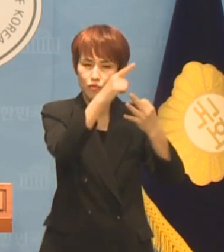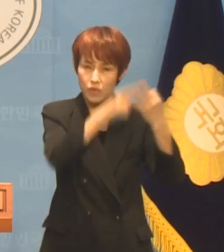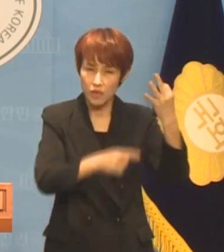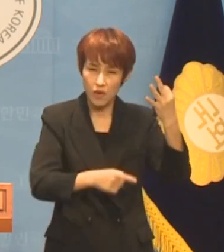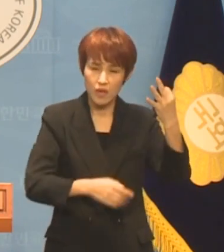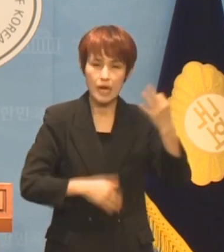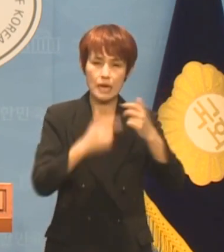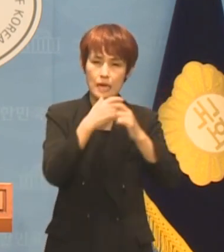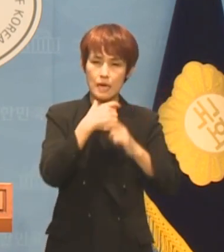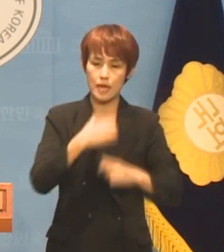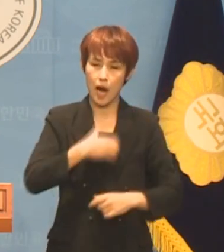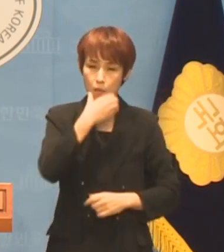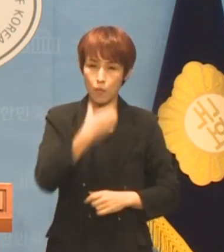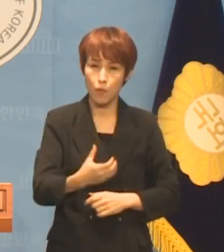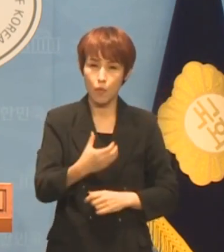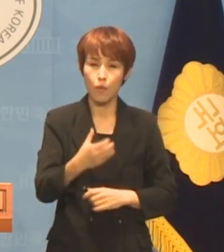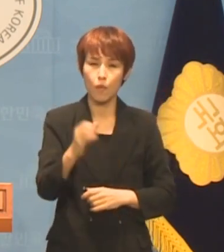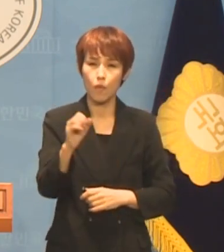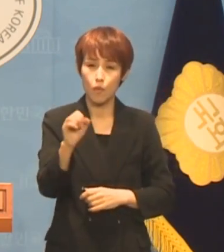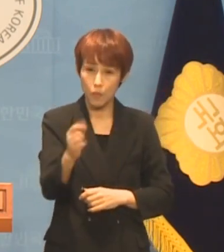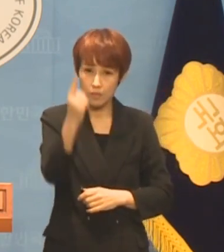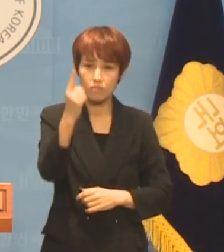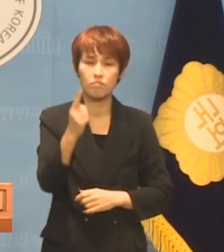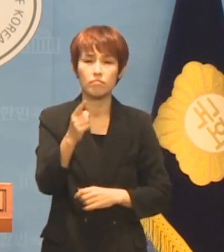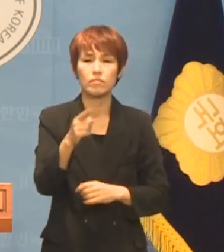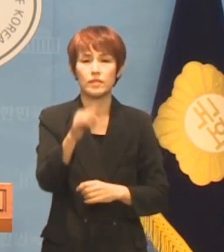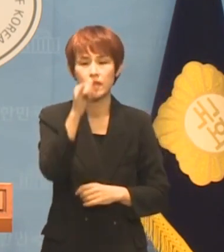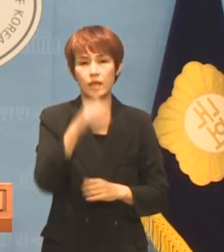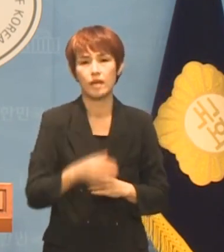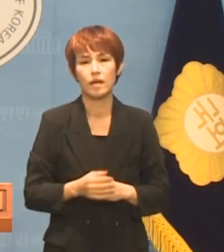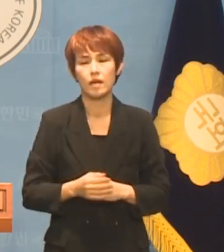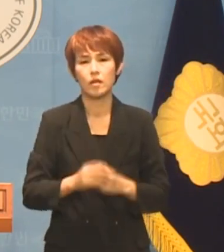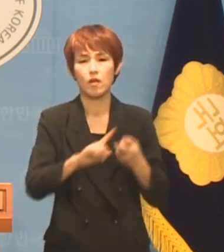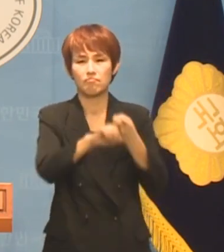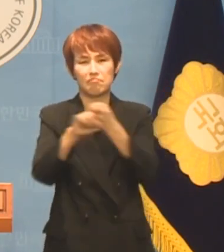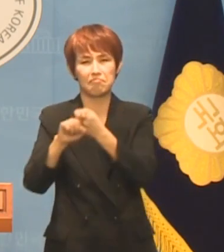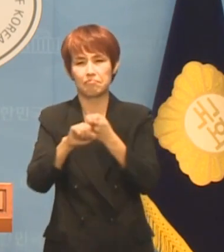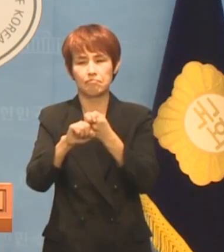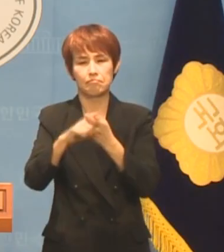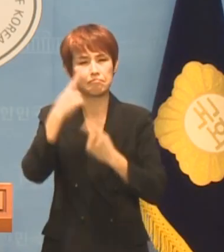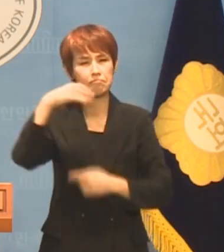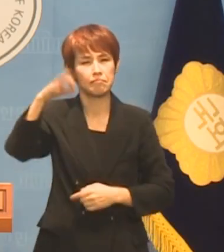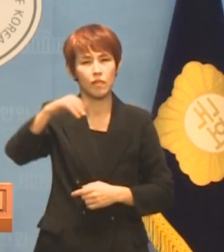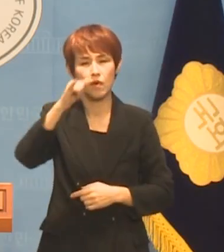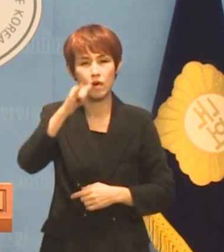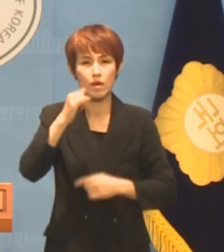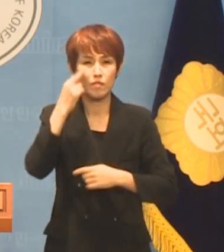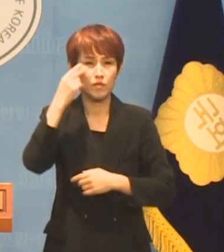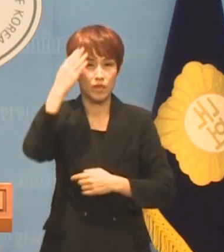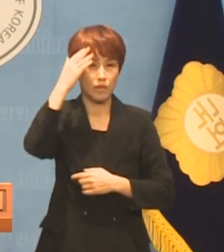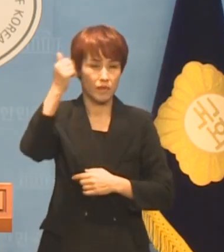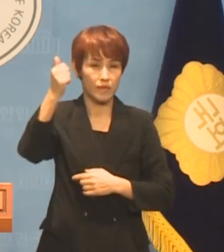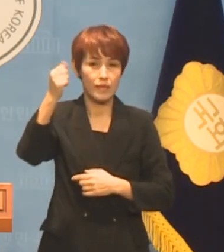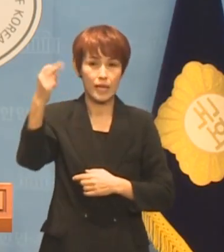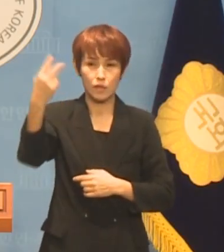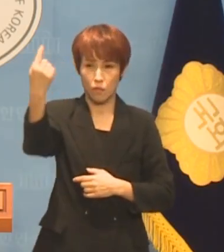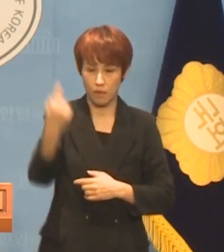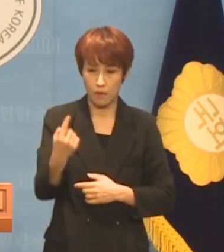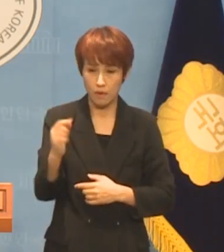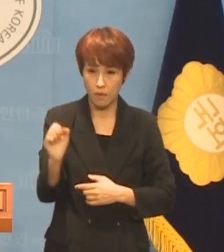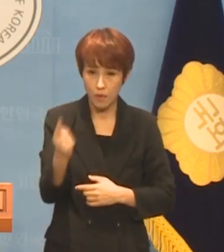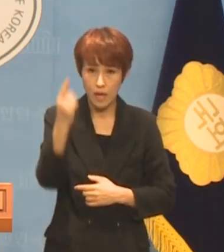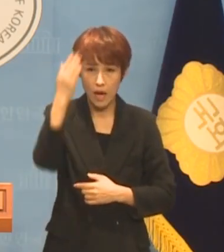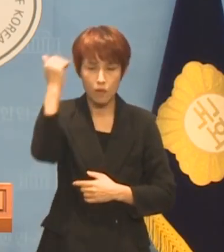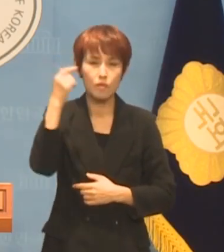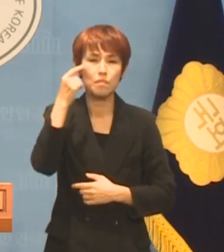양보로 인한 부분이 컸다는 점을 분명히 짚고 있으며 동맹을 경시하는 트럼프 전 대통령의 재등판에 따라 한미일